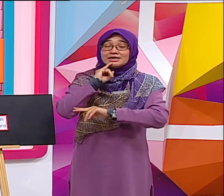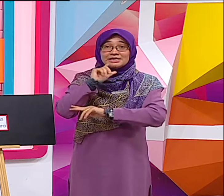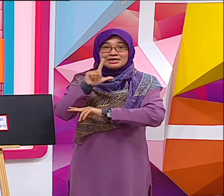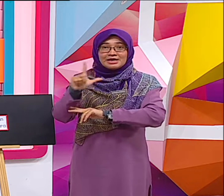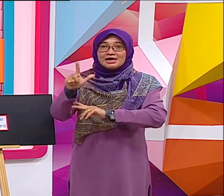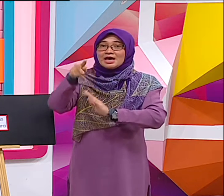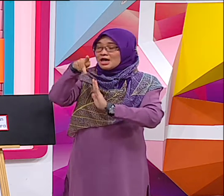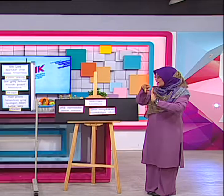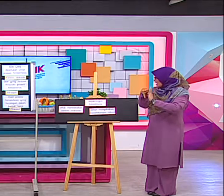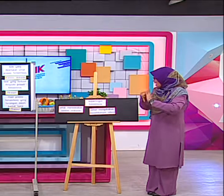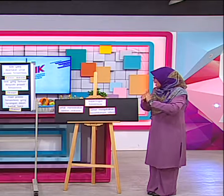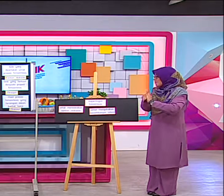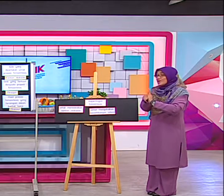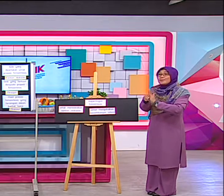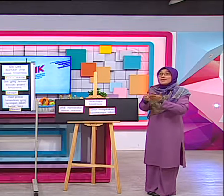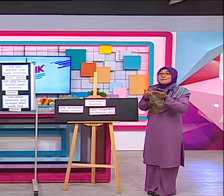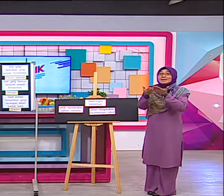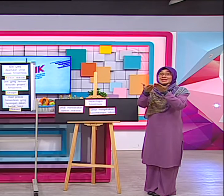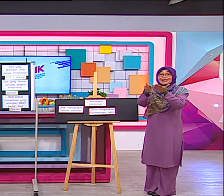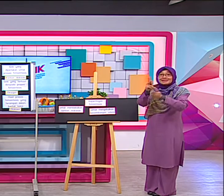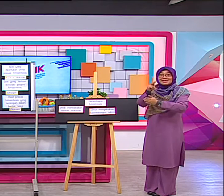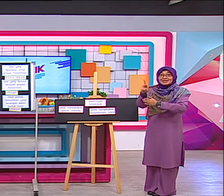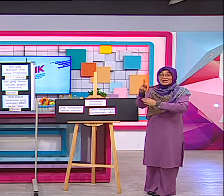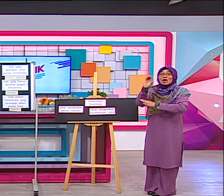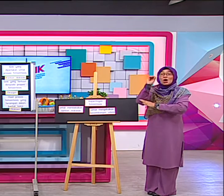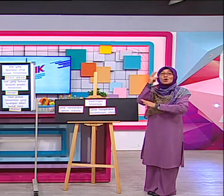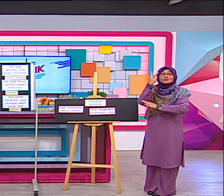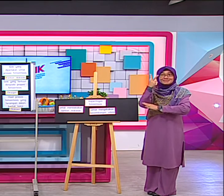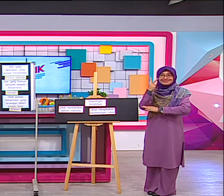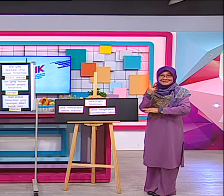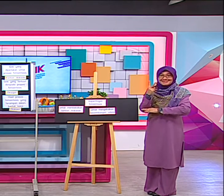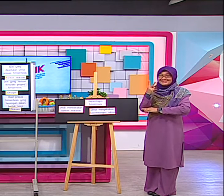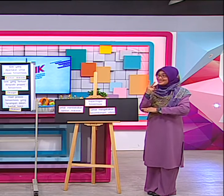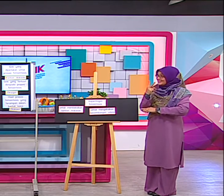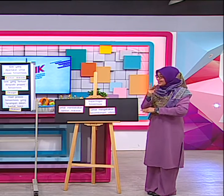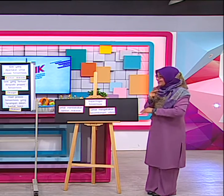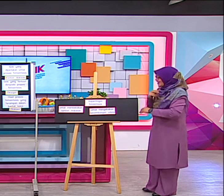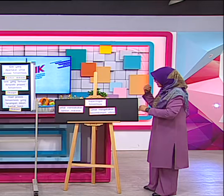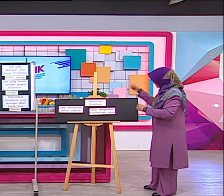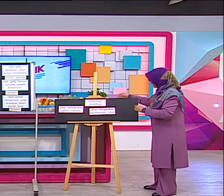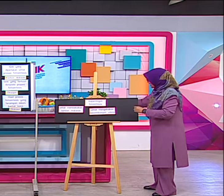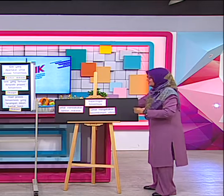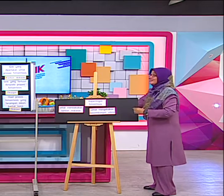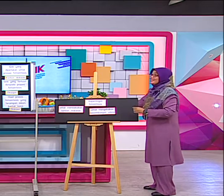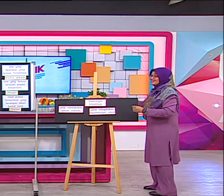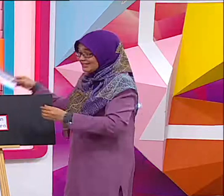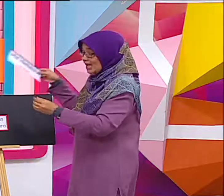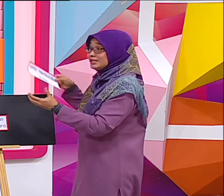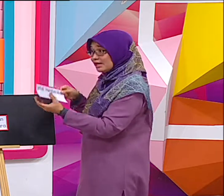ialah membekalkan oksigen oke ya ada